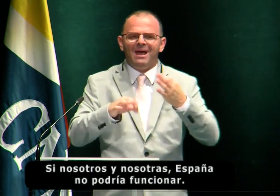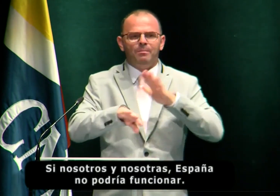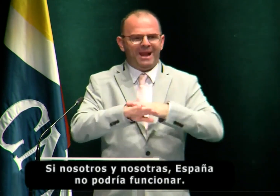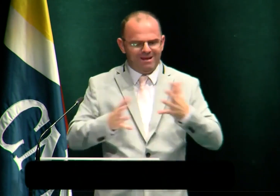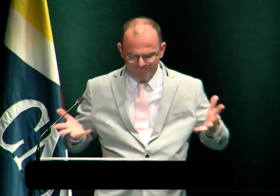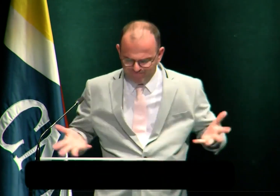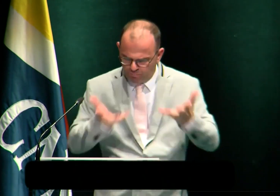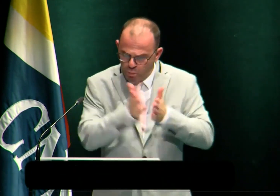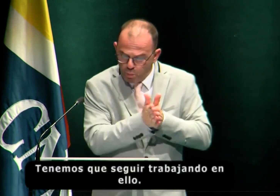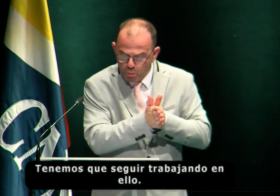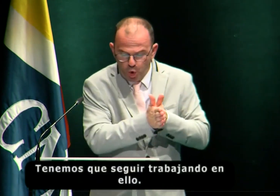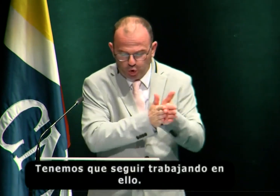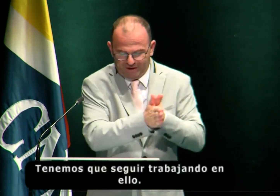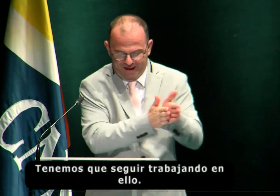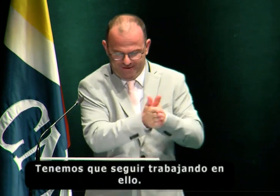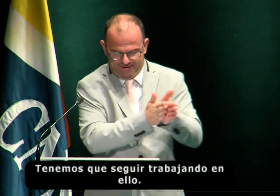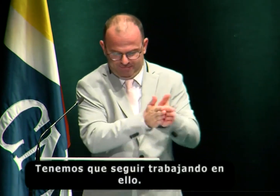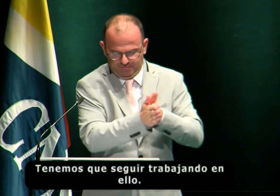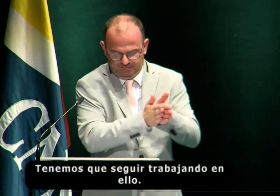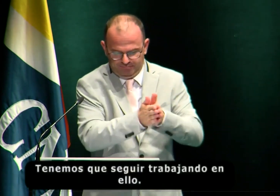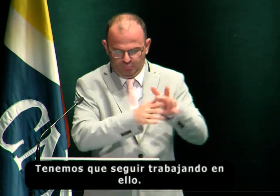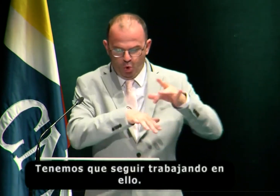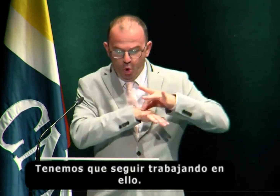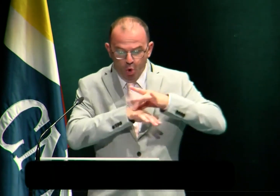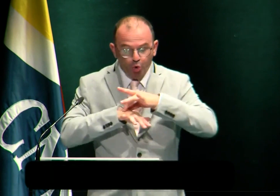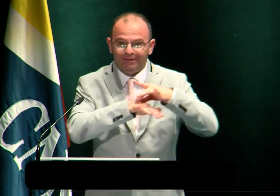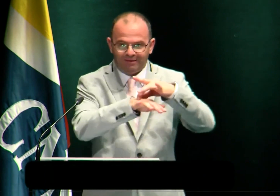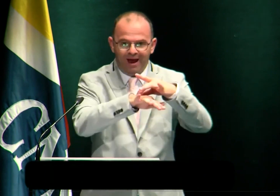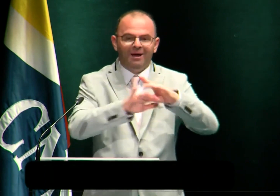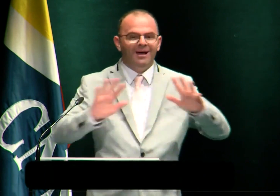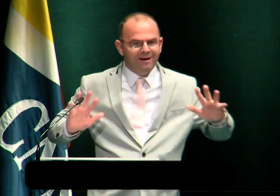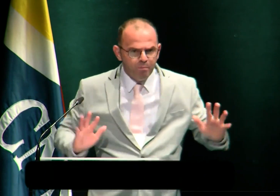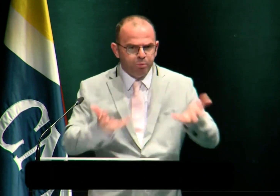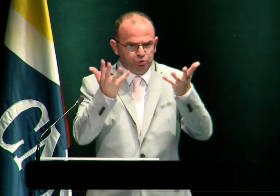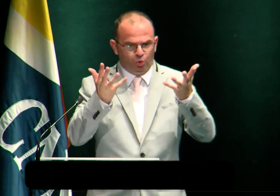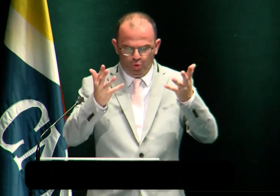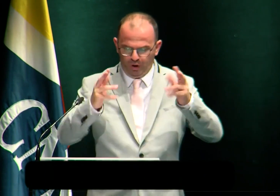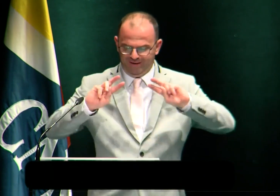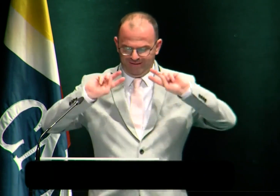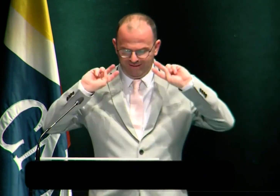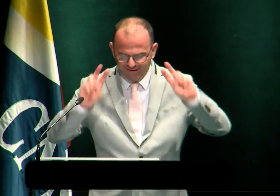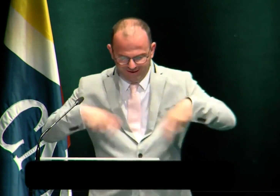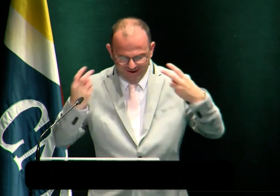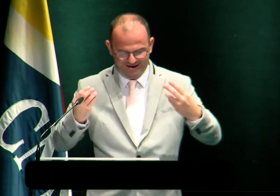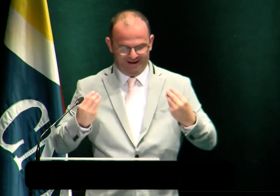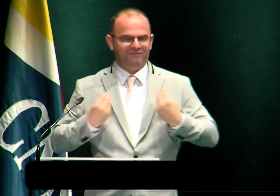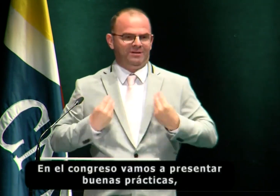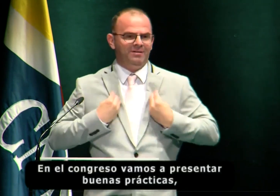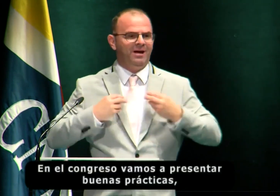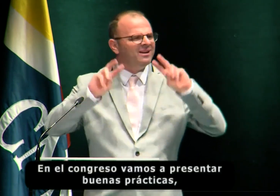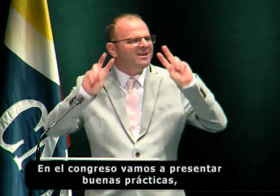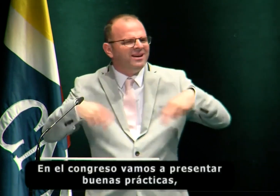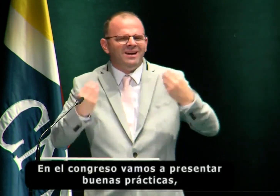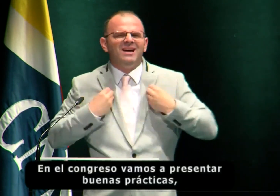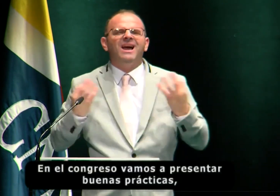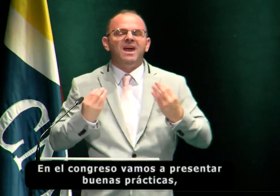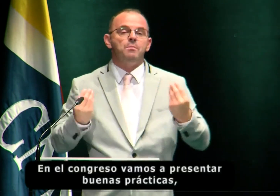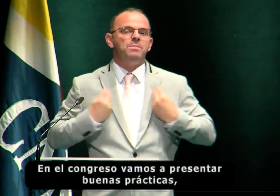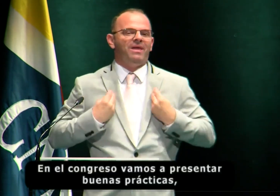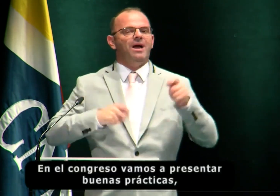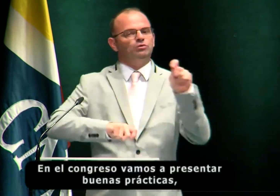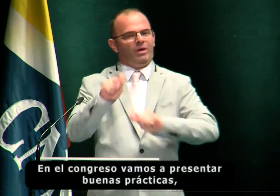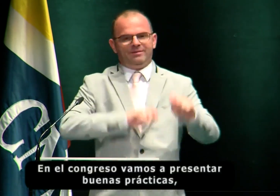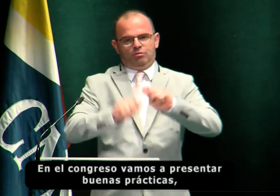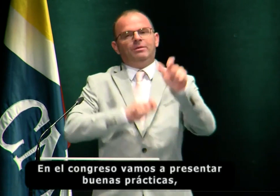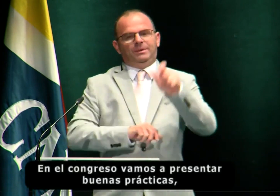En el Congreso vamos a presentar buenas prácticas, las cuales nos van a motivar, nos van a orientar y nos van a impulsar